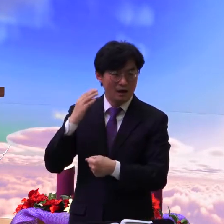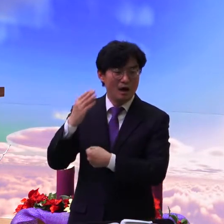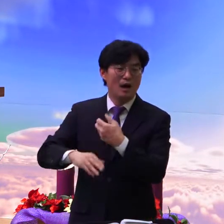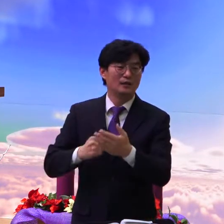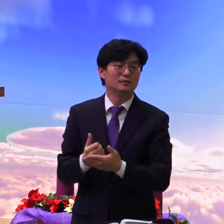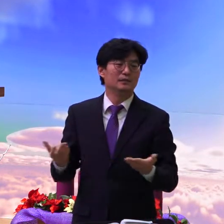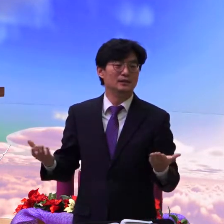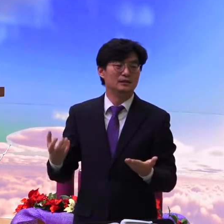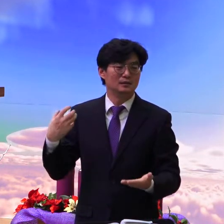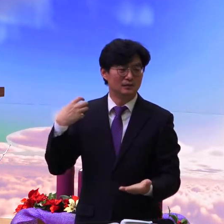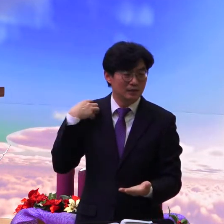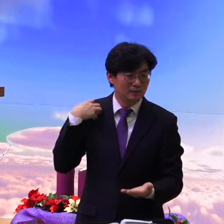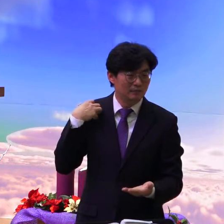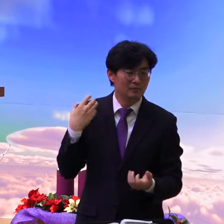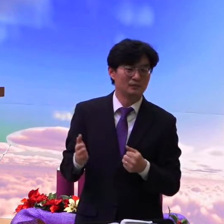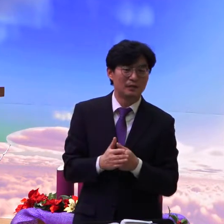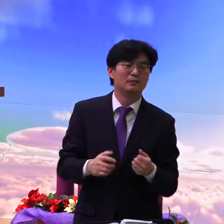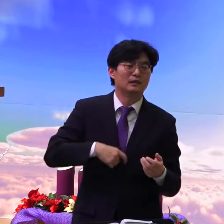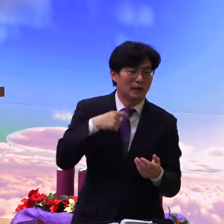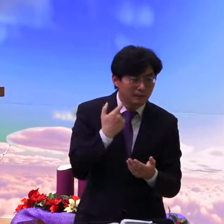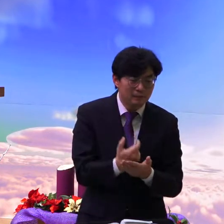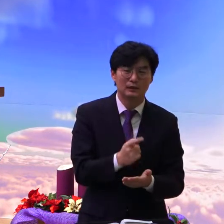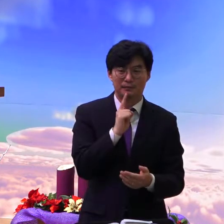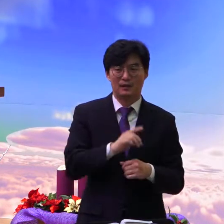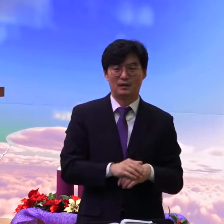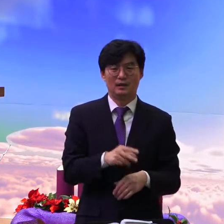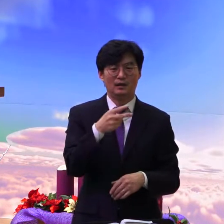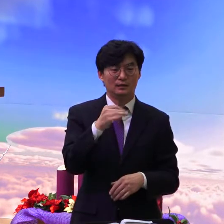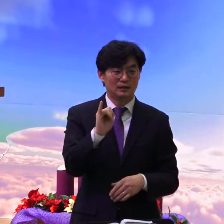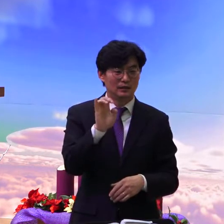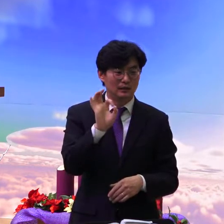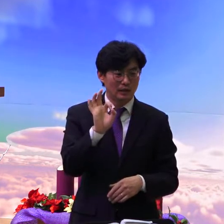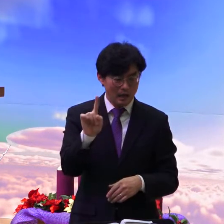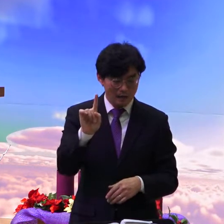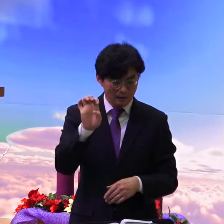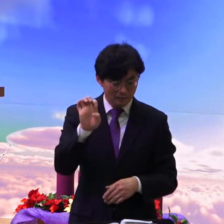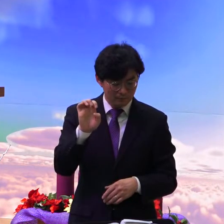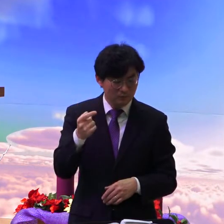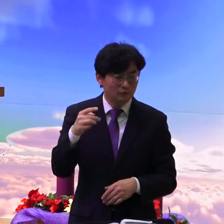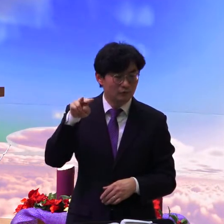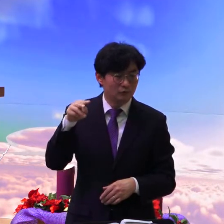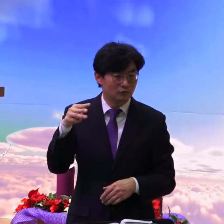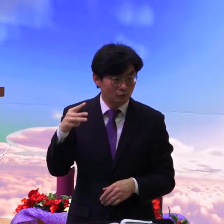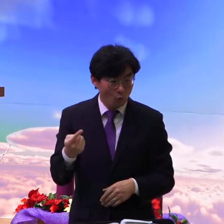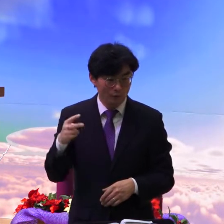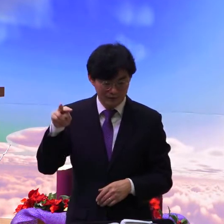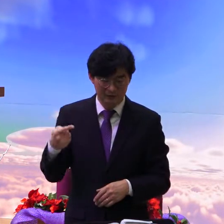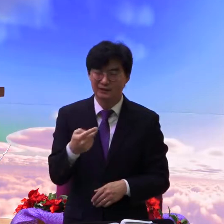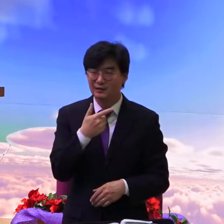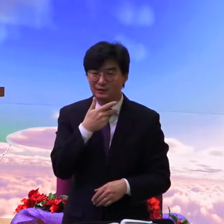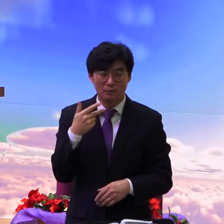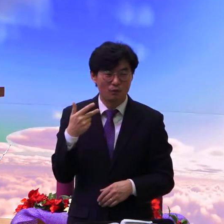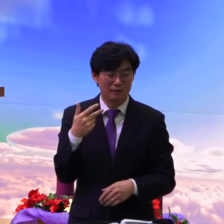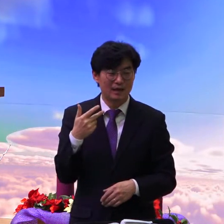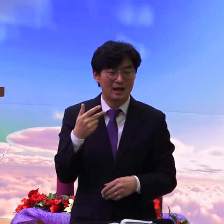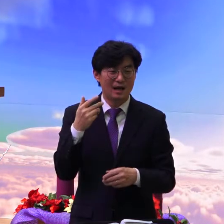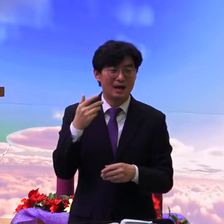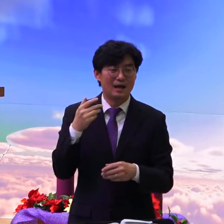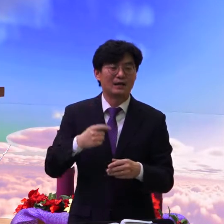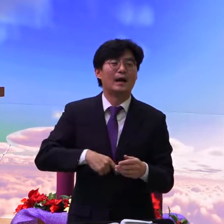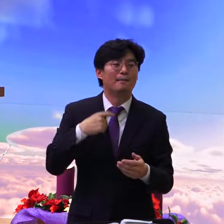이 디아코노스라고 하는 단어는 사실은 감동적인 단어는 아니었습니다. 디아코노스의 의미가